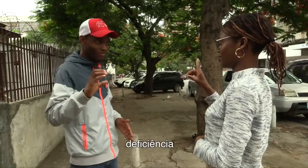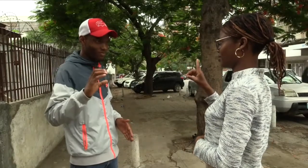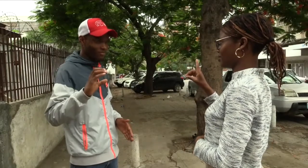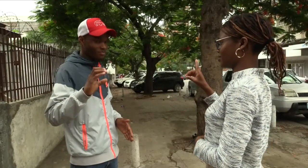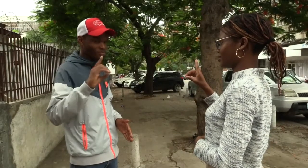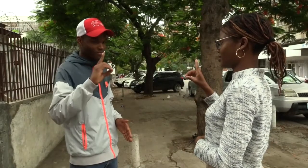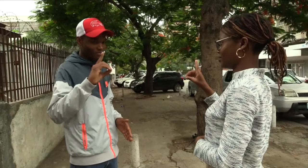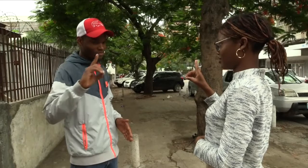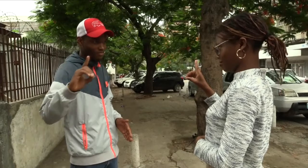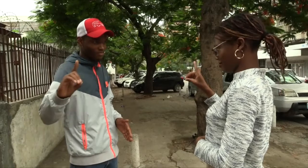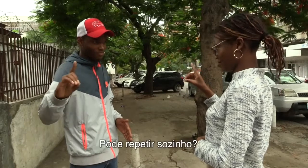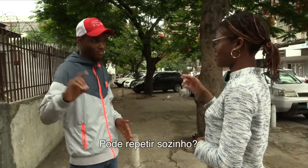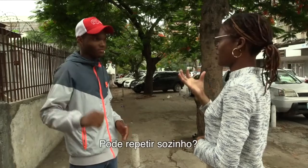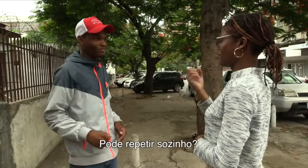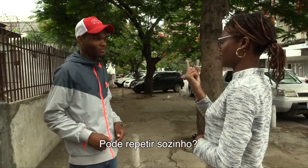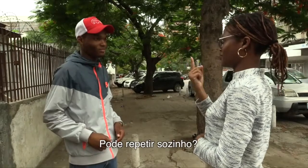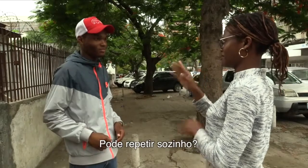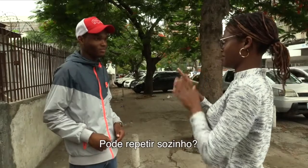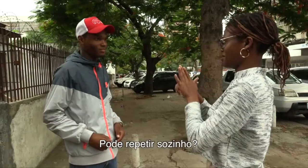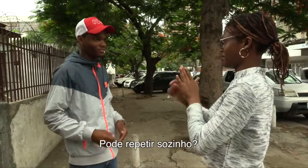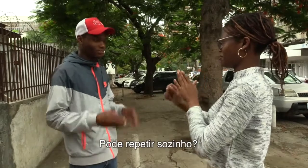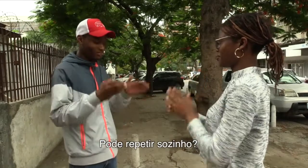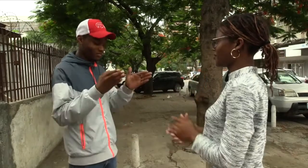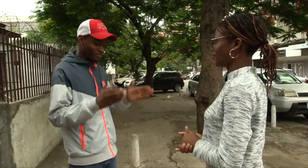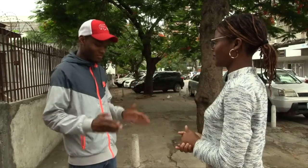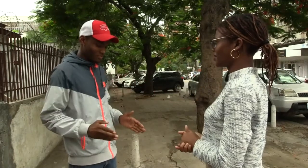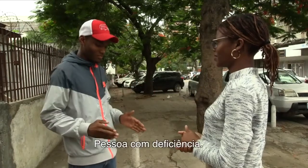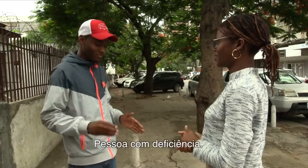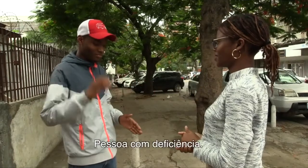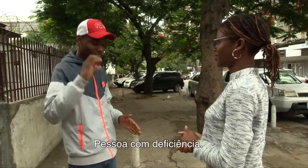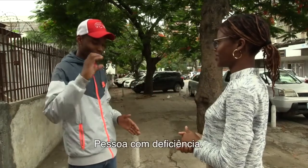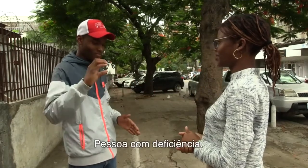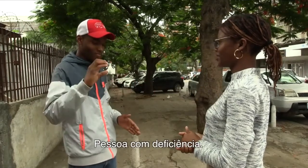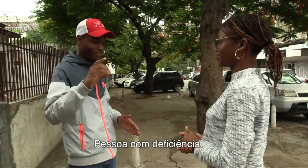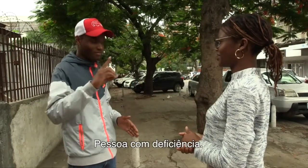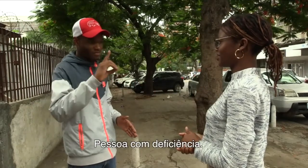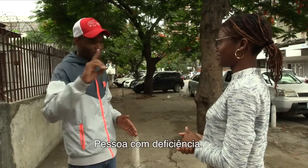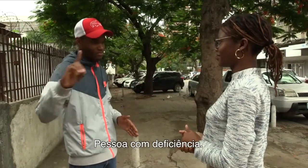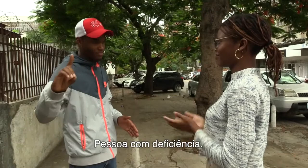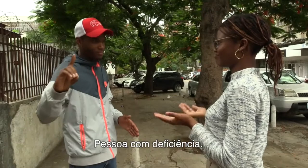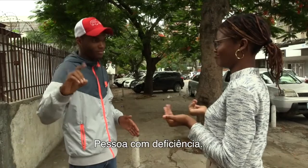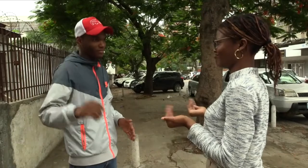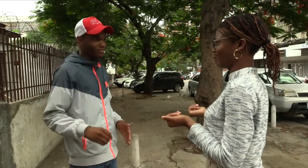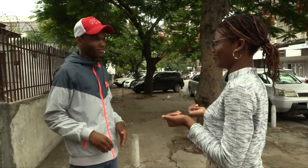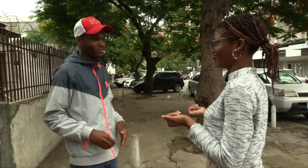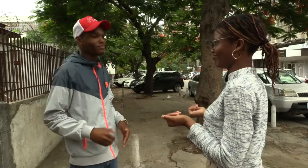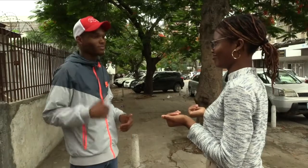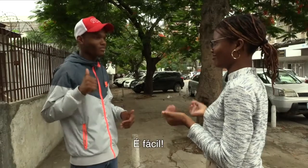deficiência. Pode repetir sozinho? Pessoa com deficiência.